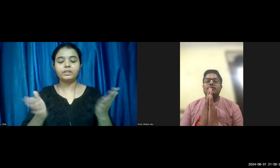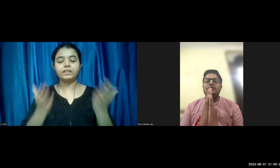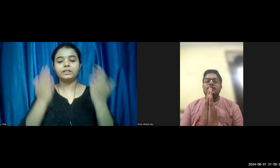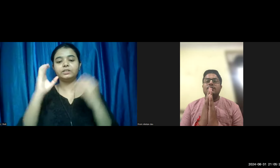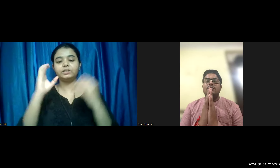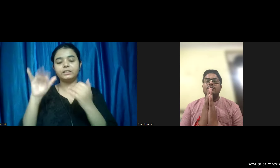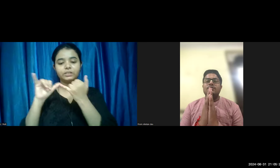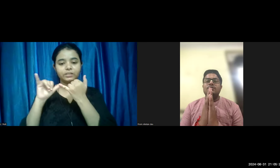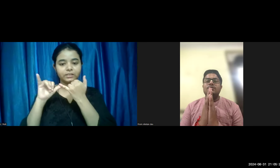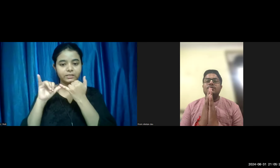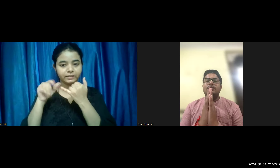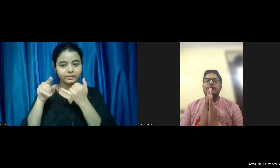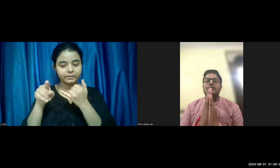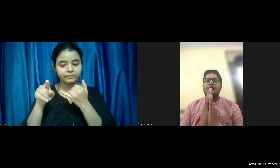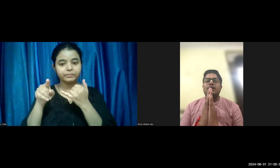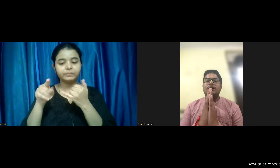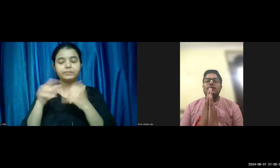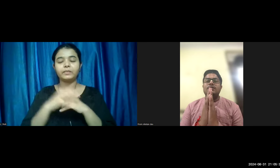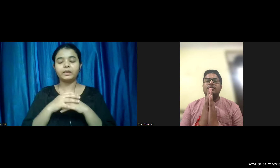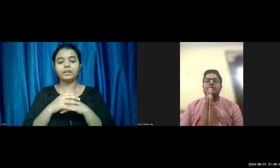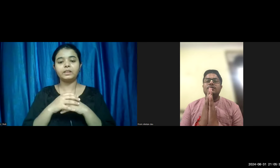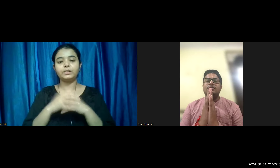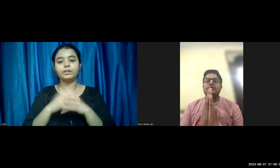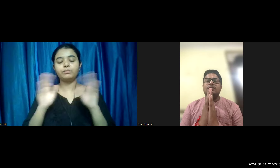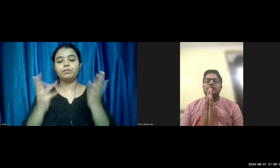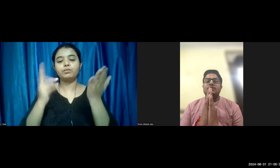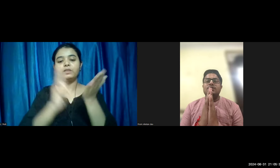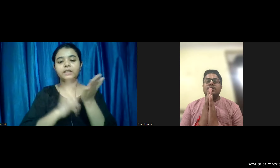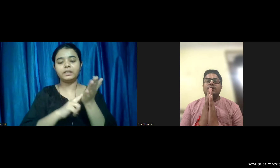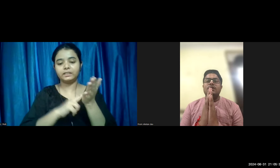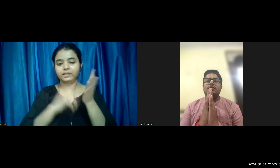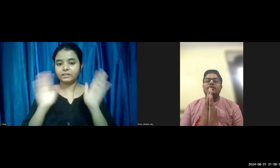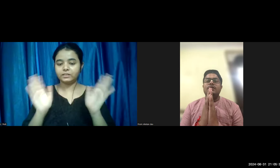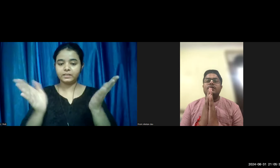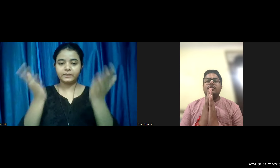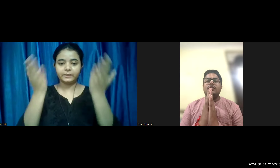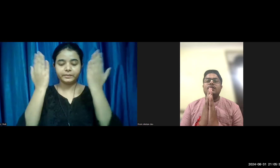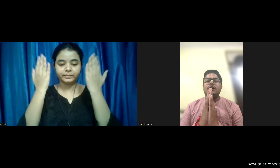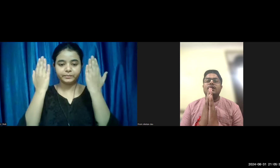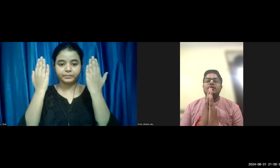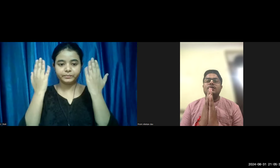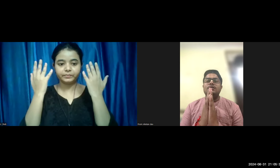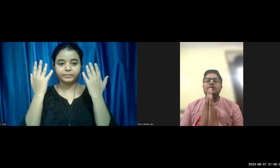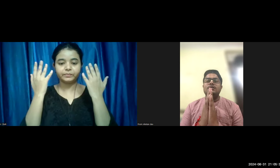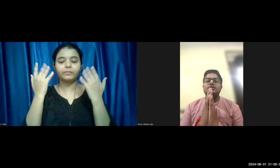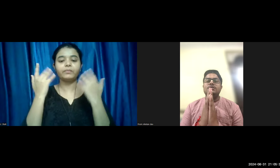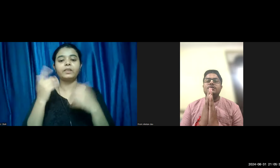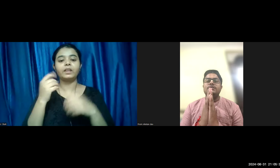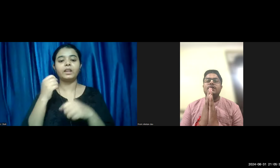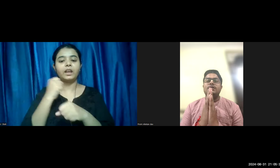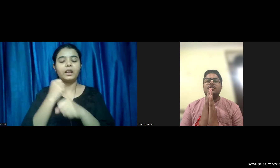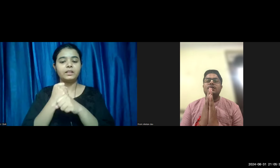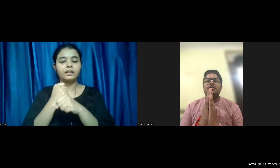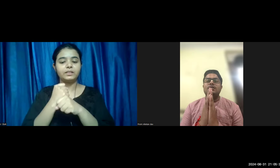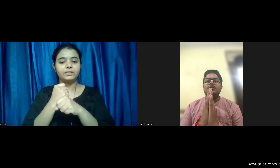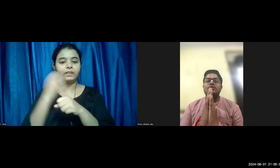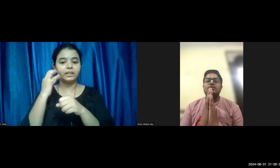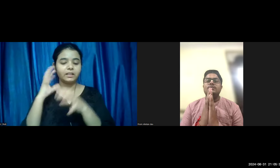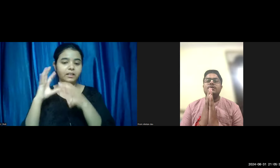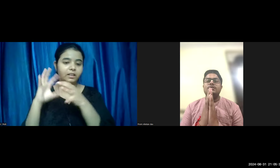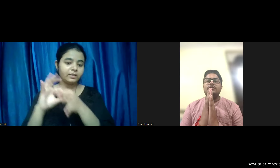चैतन्य प्रभो नित्यानंद श्री अद्वैत गदाधर